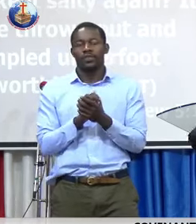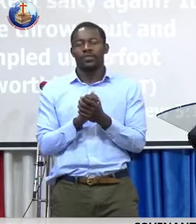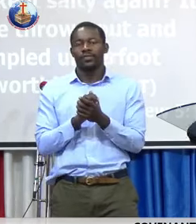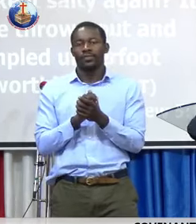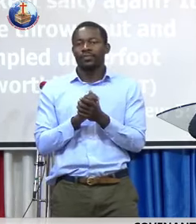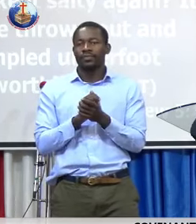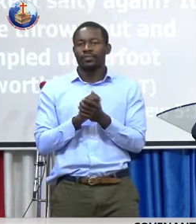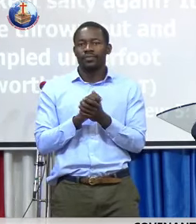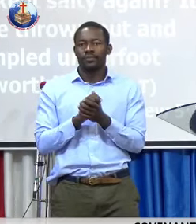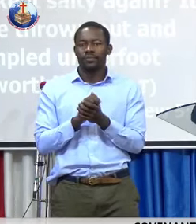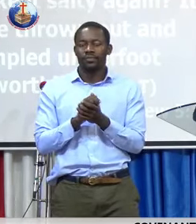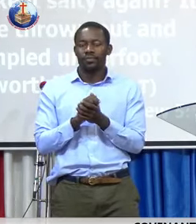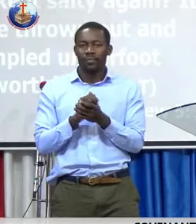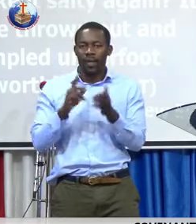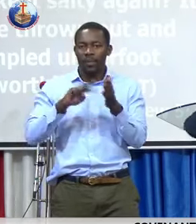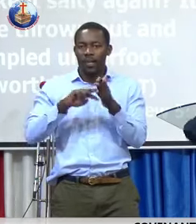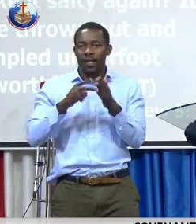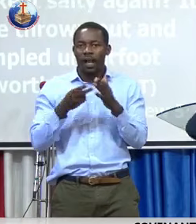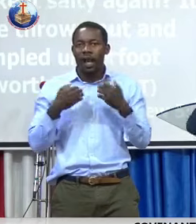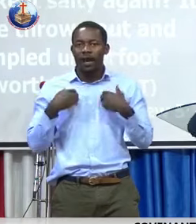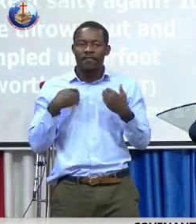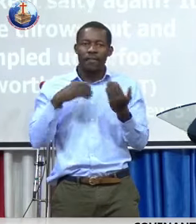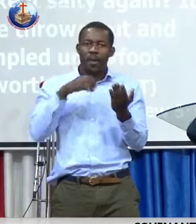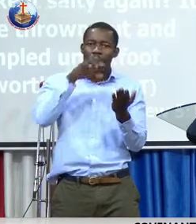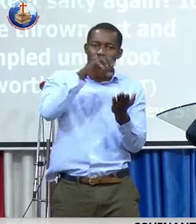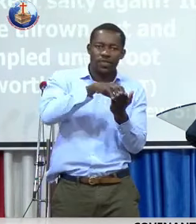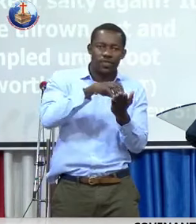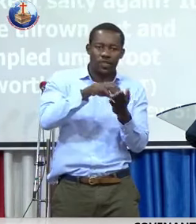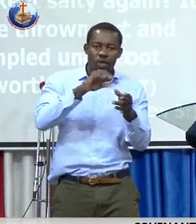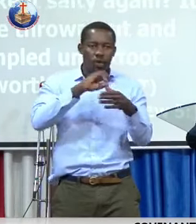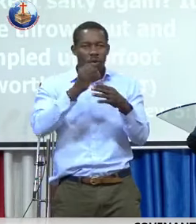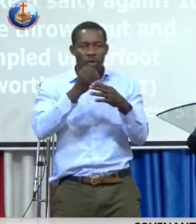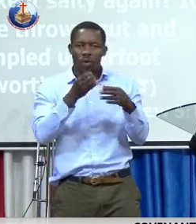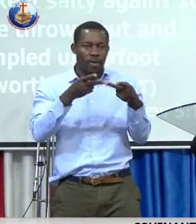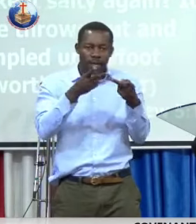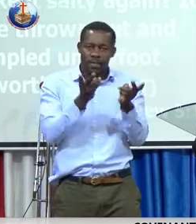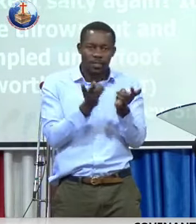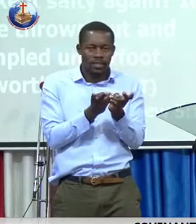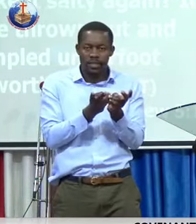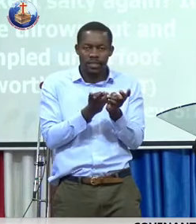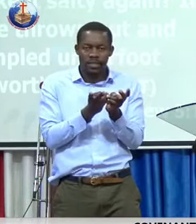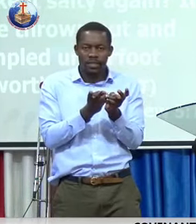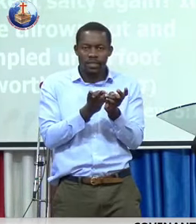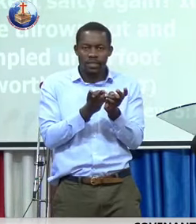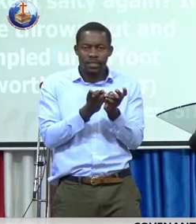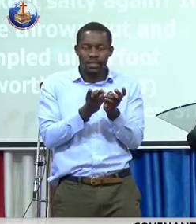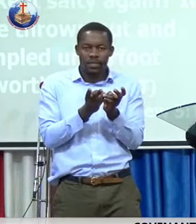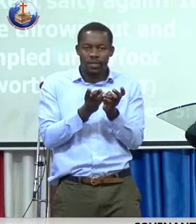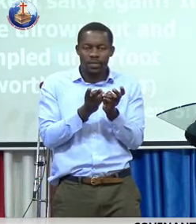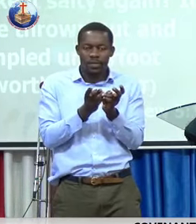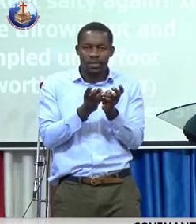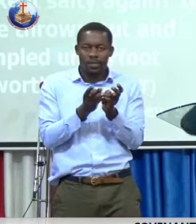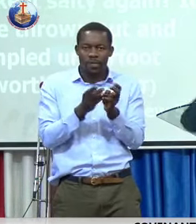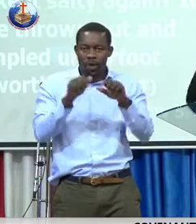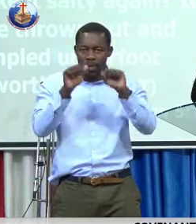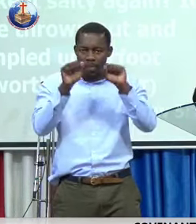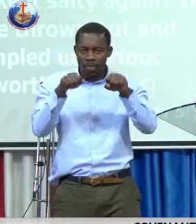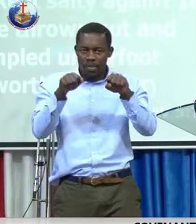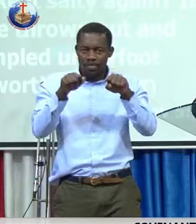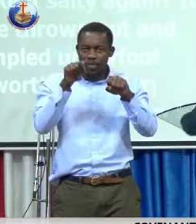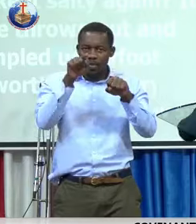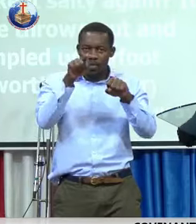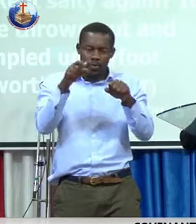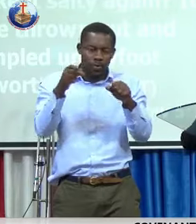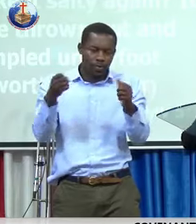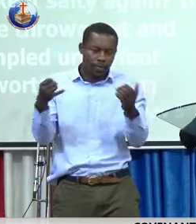So there is a certain place, situation, or position. Kwa hivyo kuna mahali fulani, nafasi ya mahali, that we are meant to occupy in this